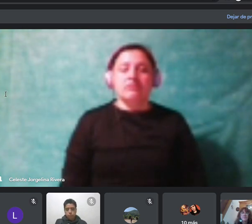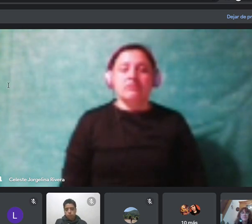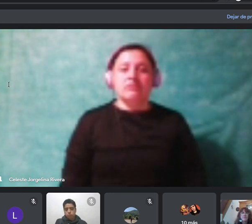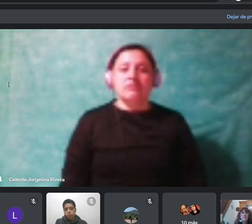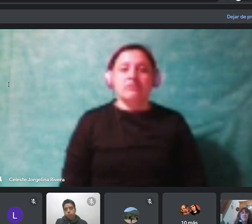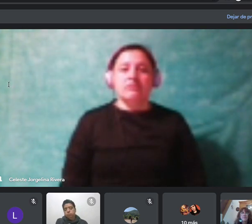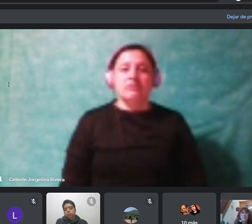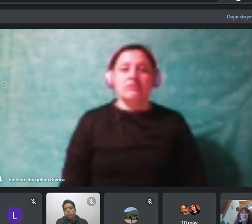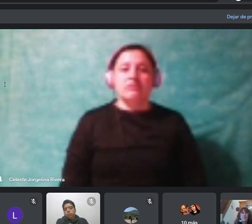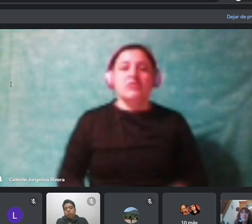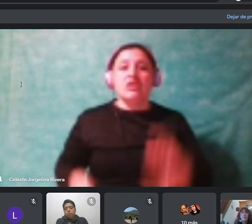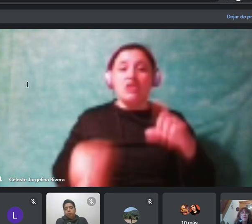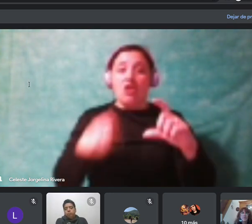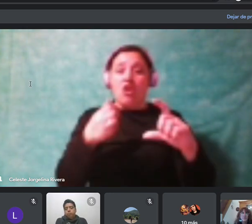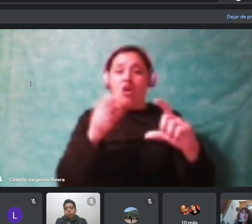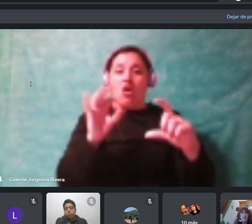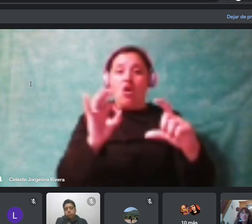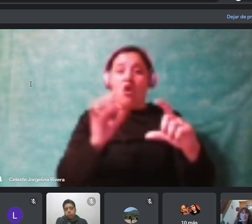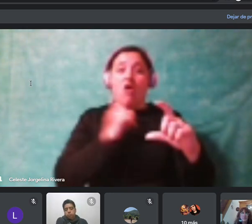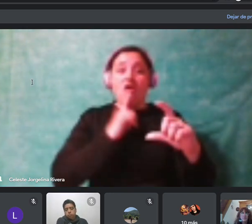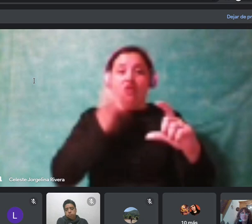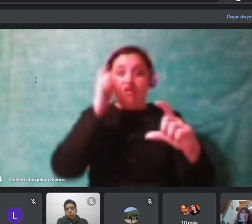Desde older